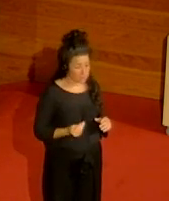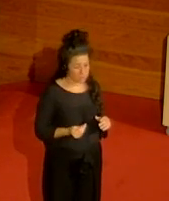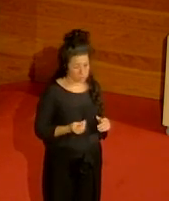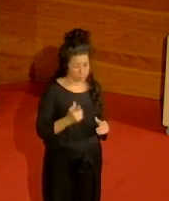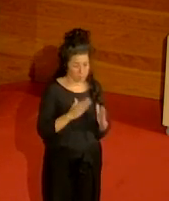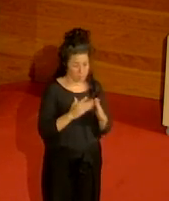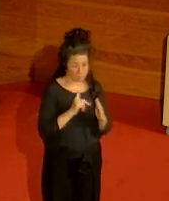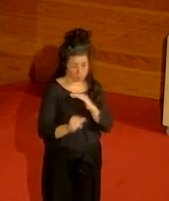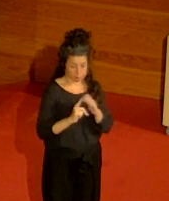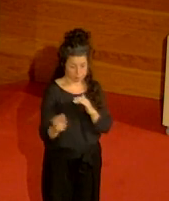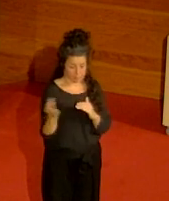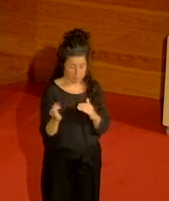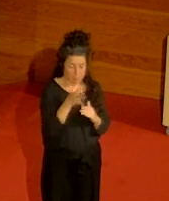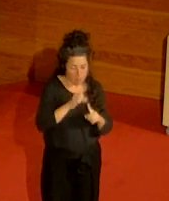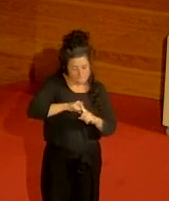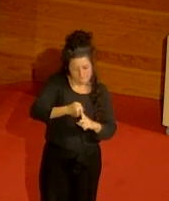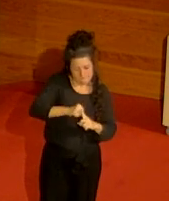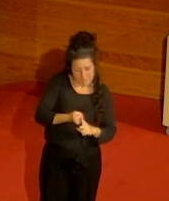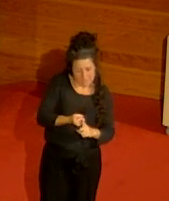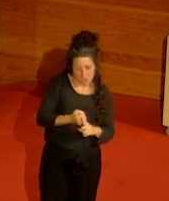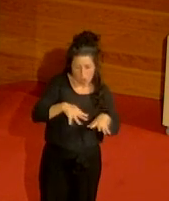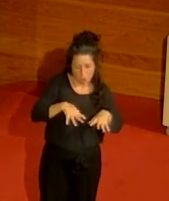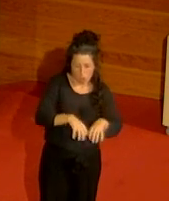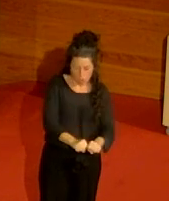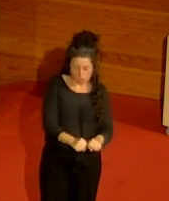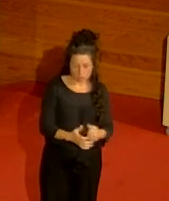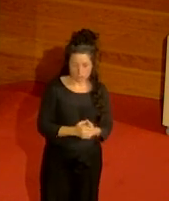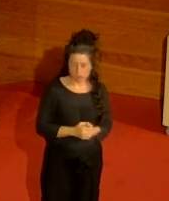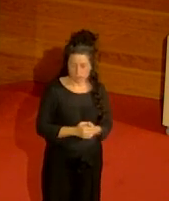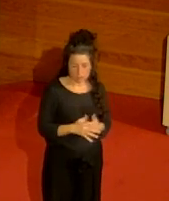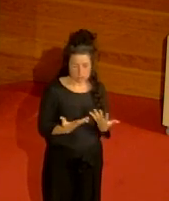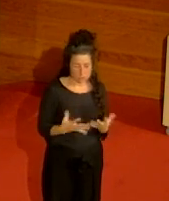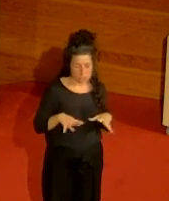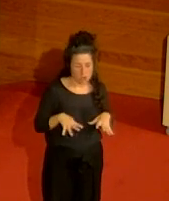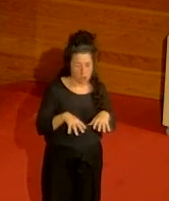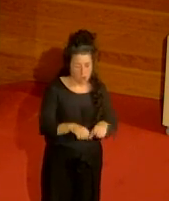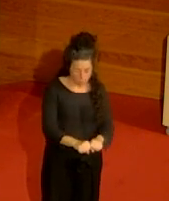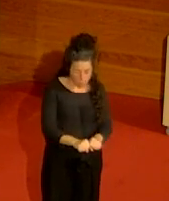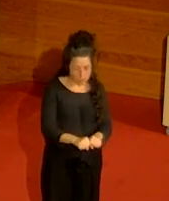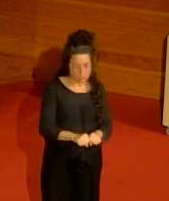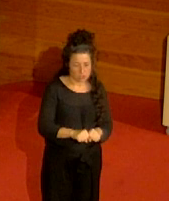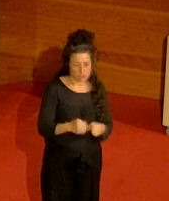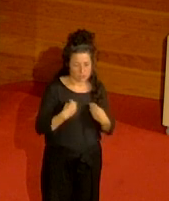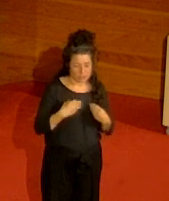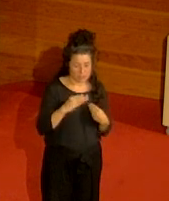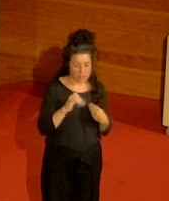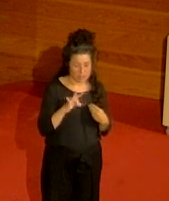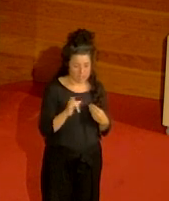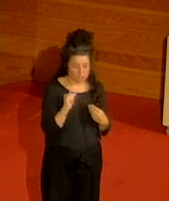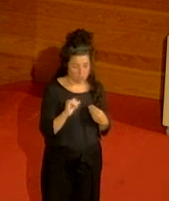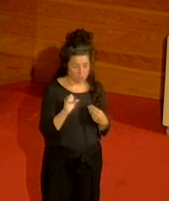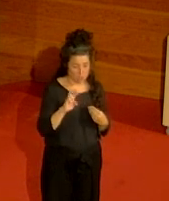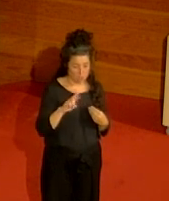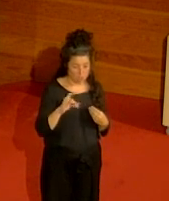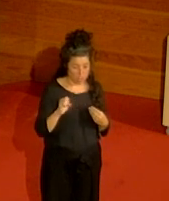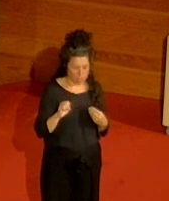es algo ya con lo que quiero terminar en todo este episodio de violencia los colonos que beneficias Jordania son cada vez más violentos y también son ellos los que están